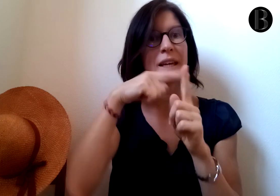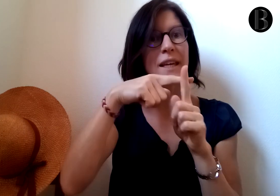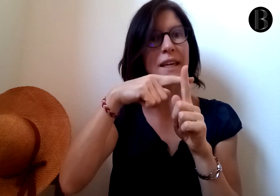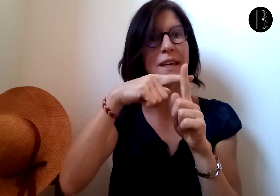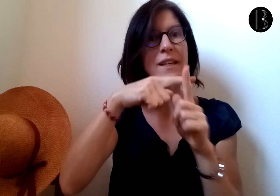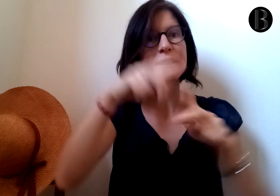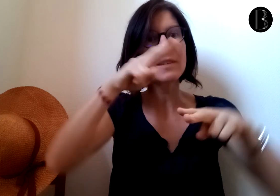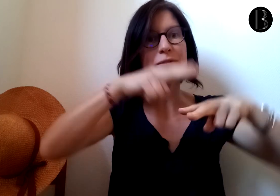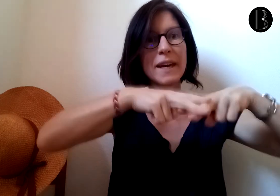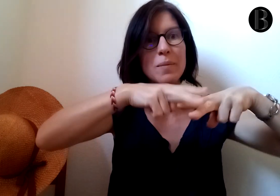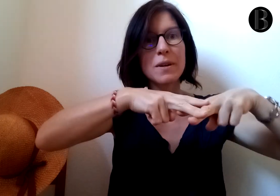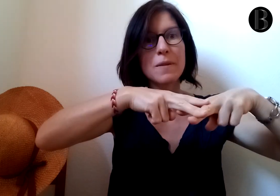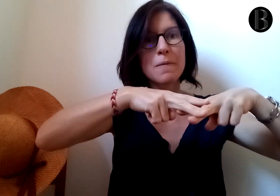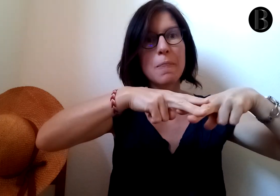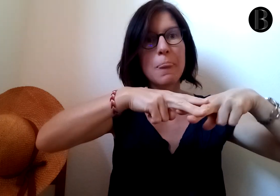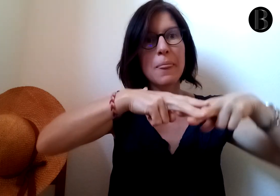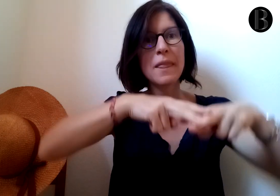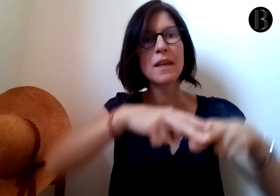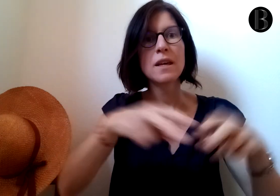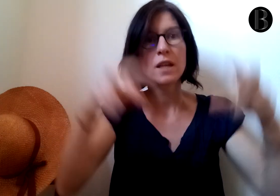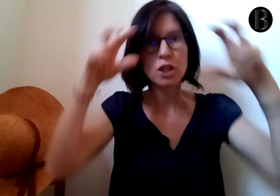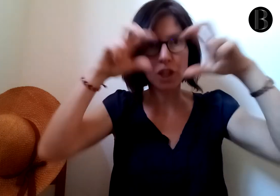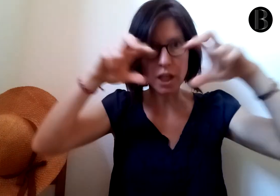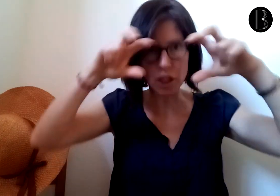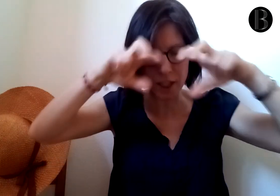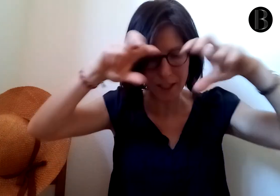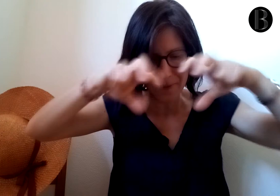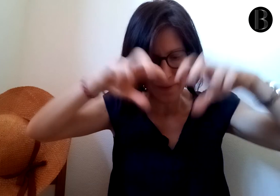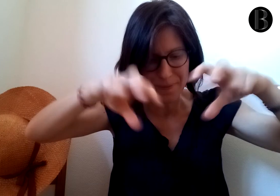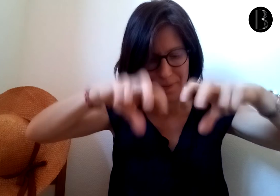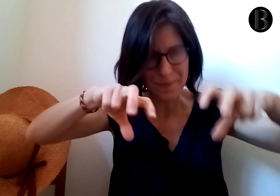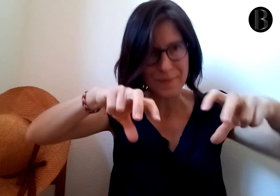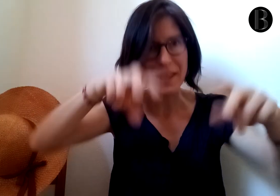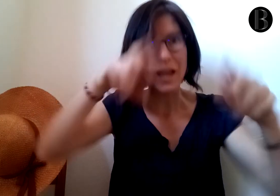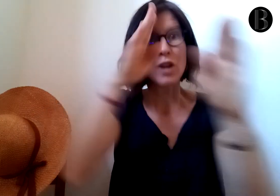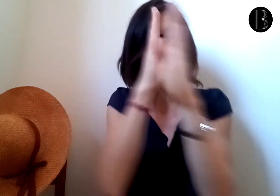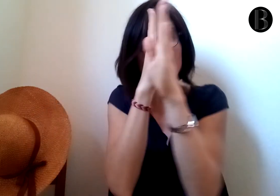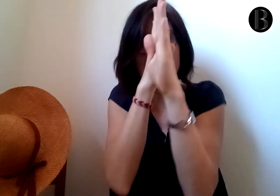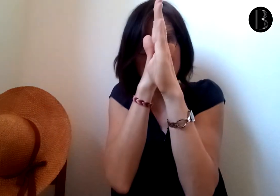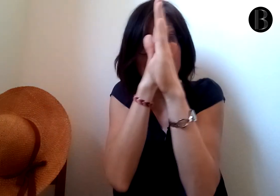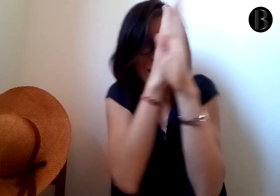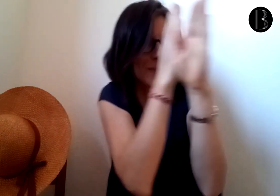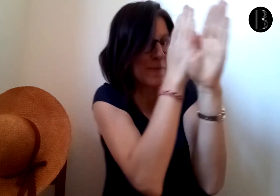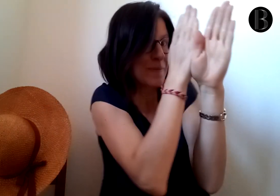Et des verbes. Chercher. Se cacher.